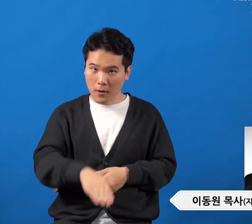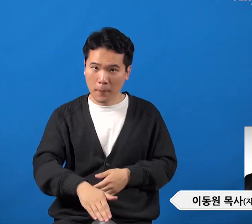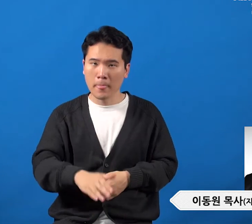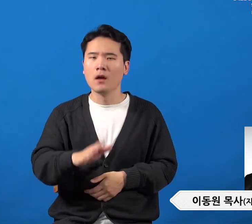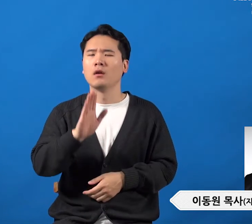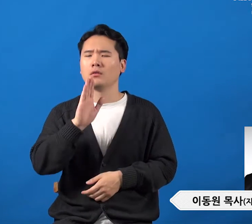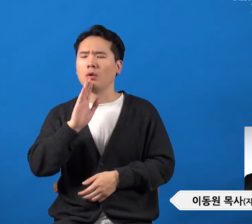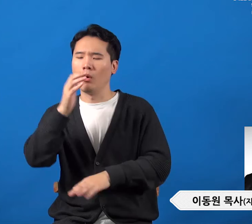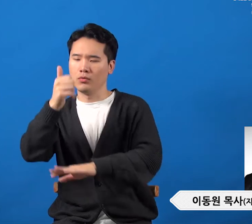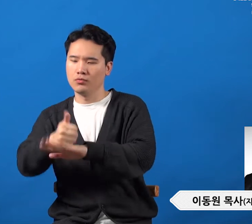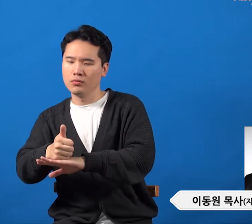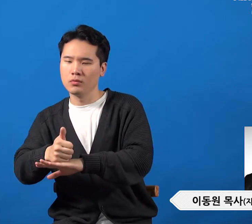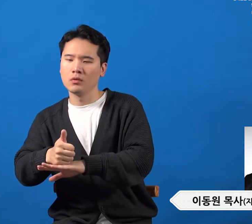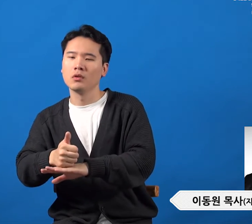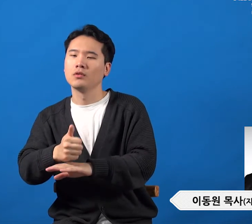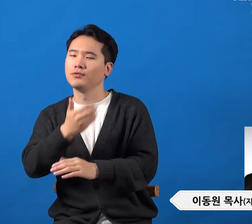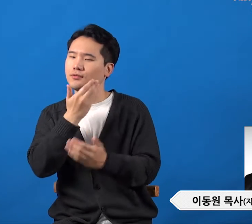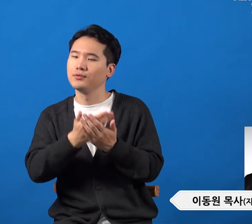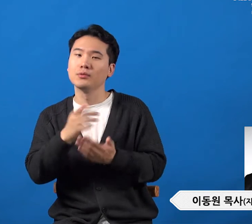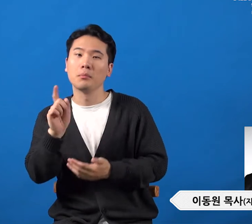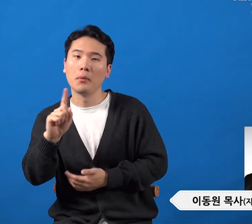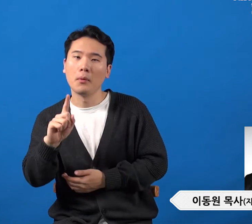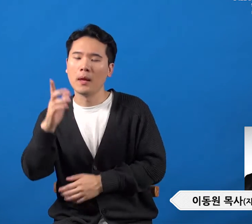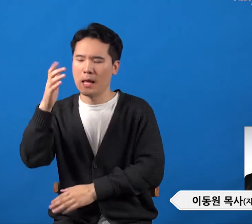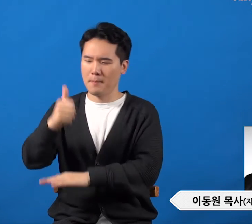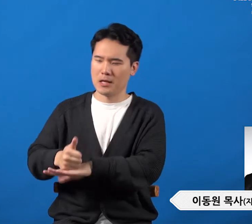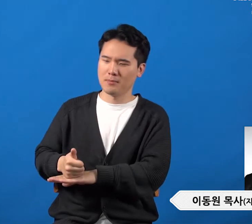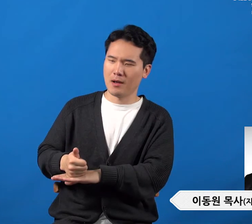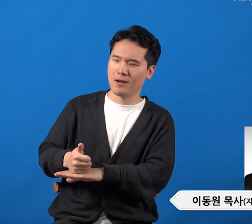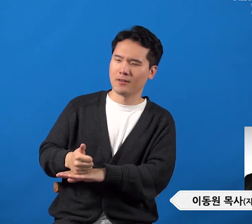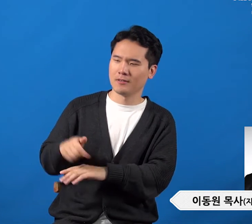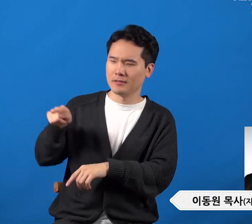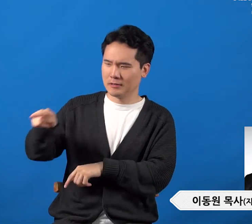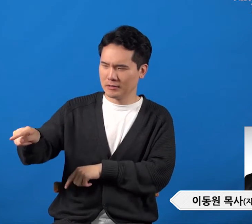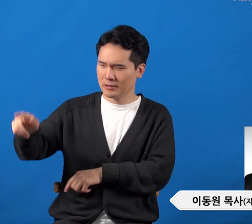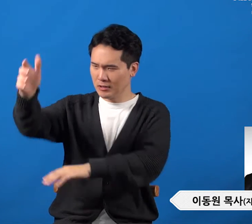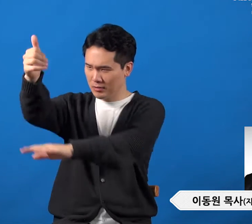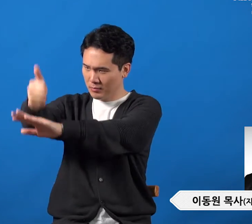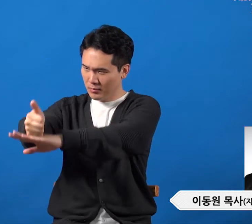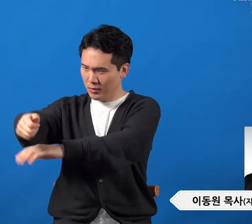것은 마지막 결승점에 어떻게 골인하느냐, 그게 중요한 것이죠.